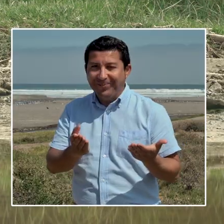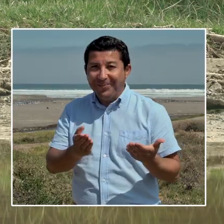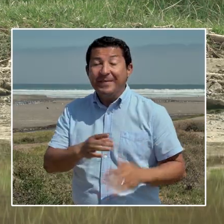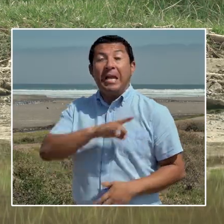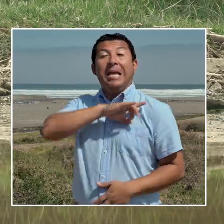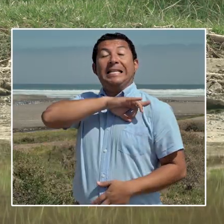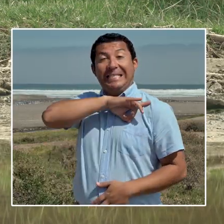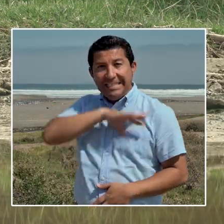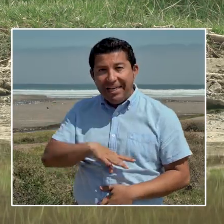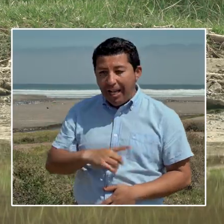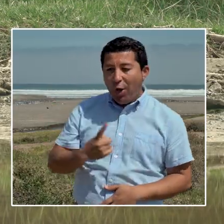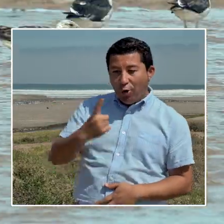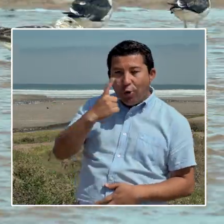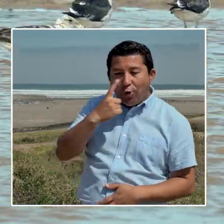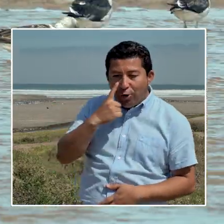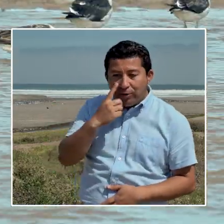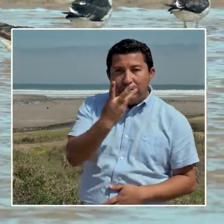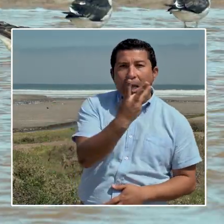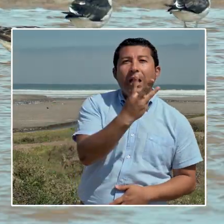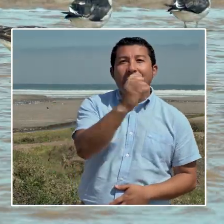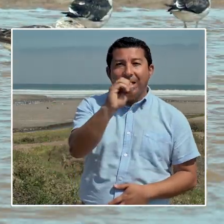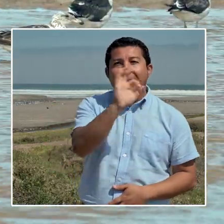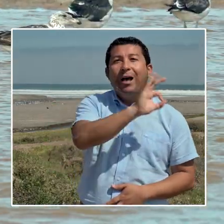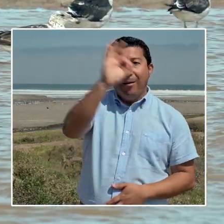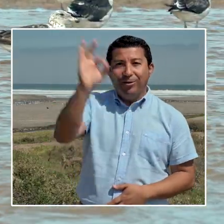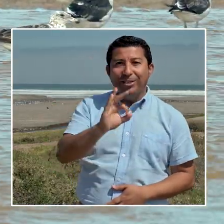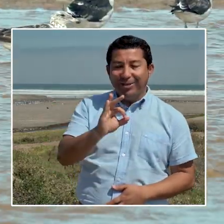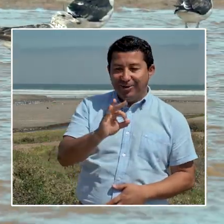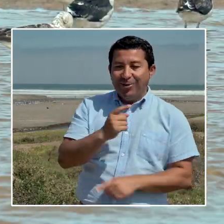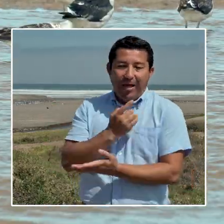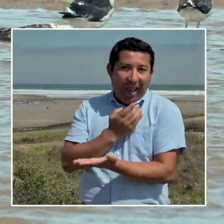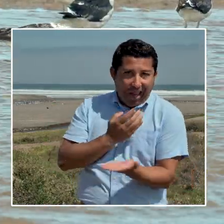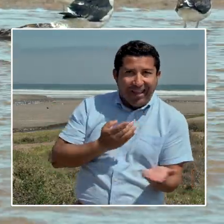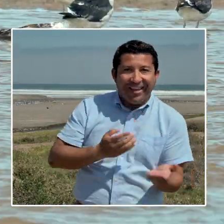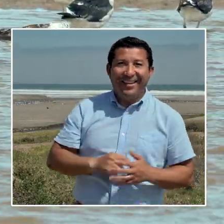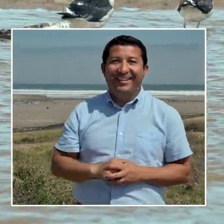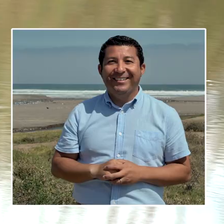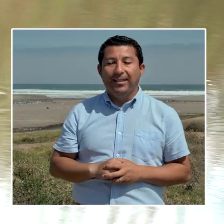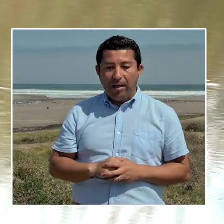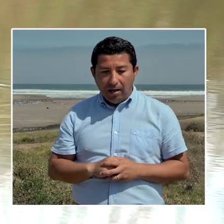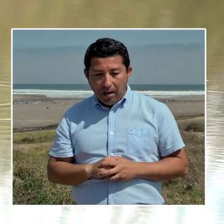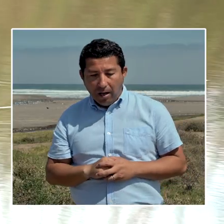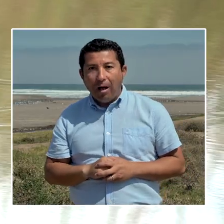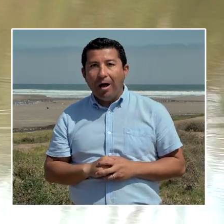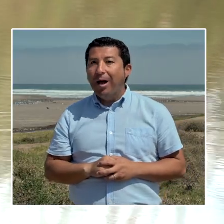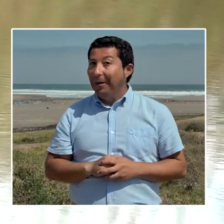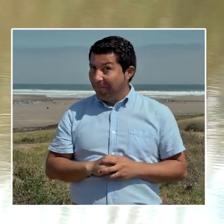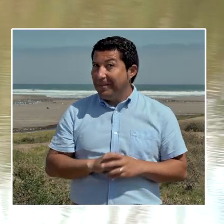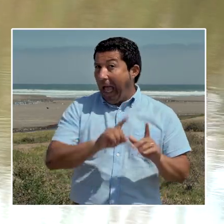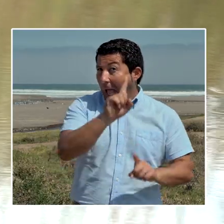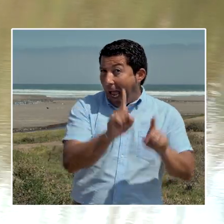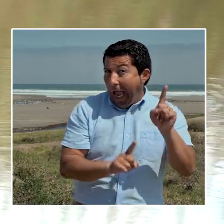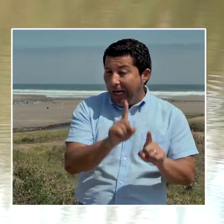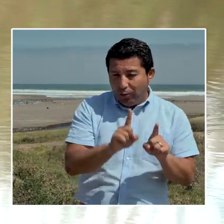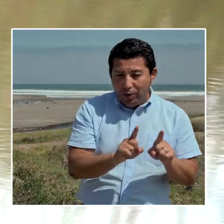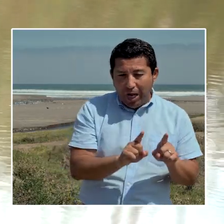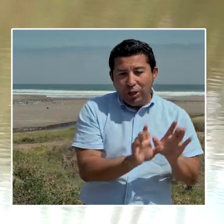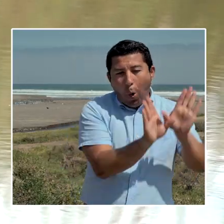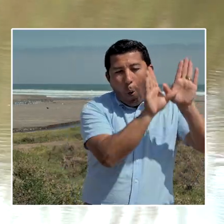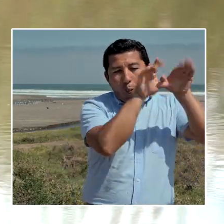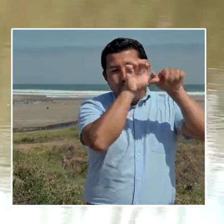representan un tercio de todas las especies reconocidas en chile por otra parte